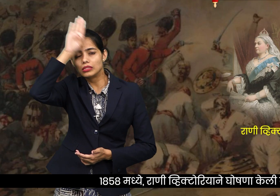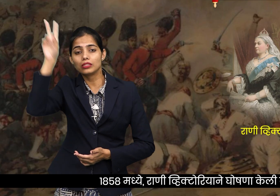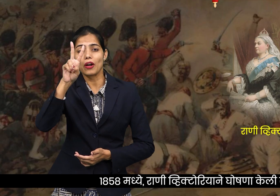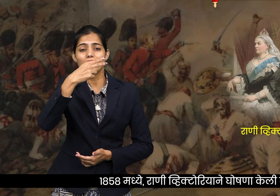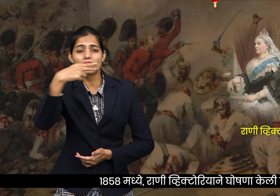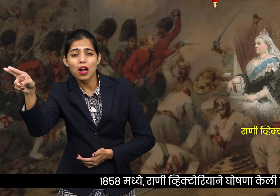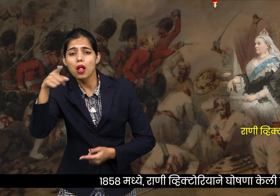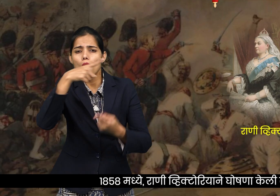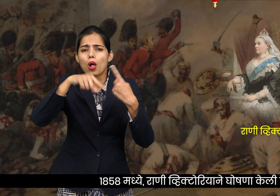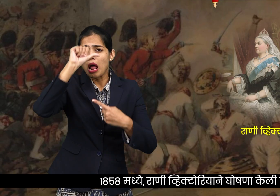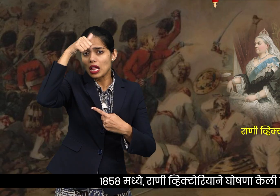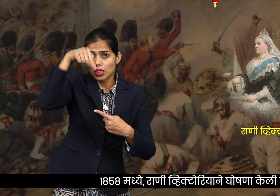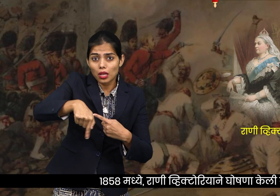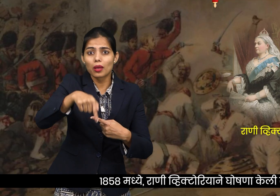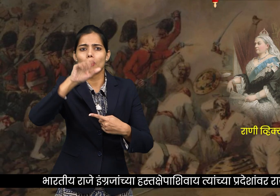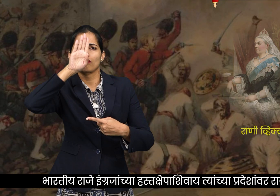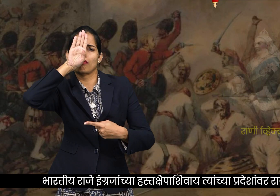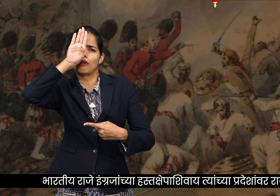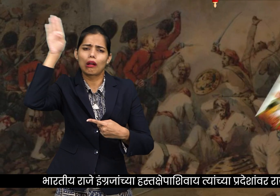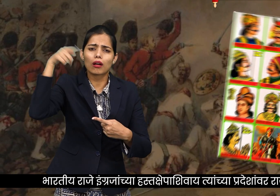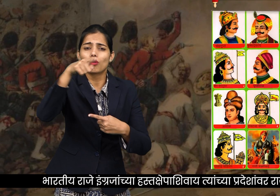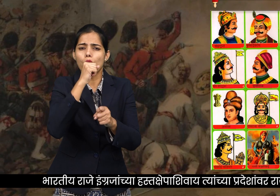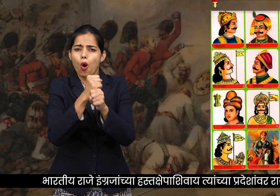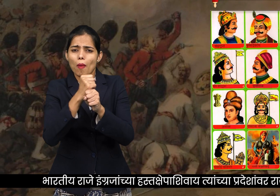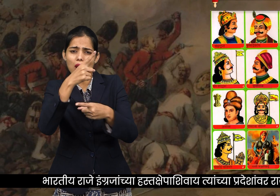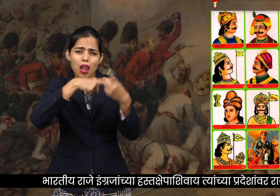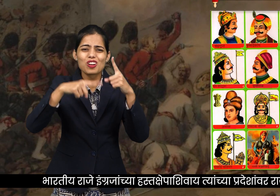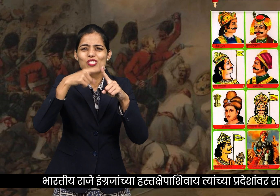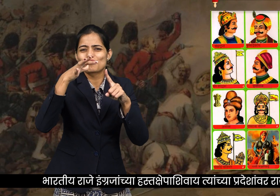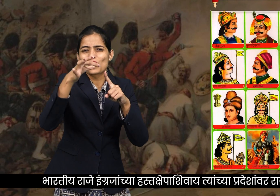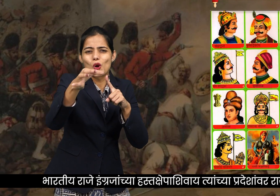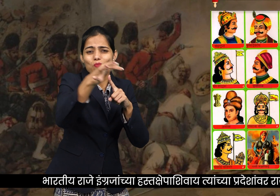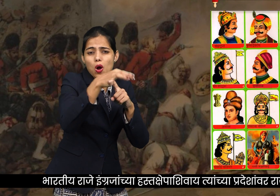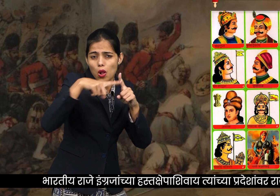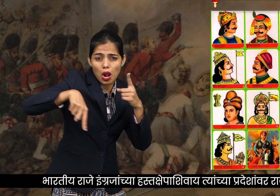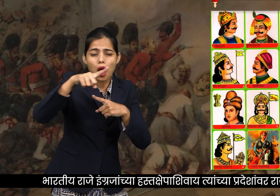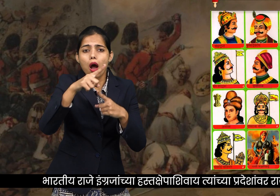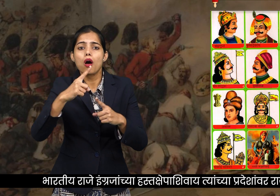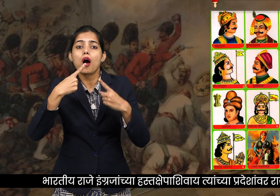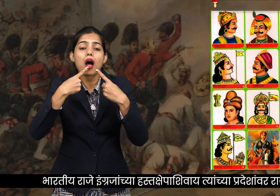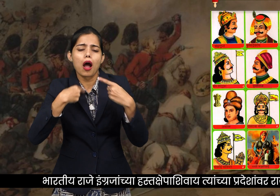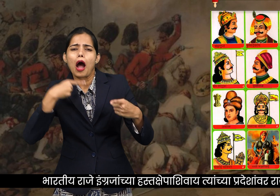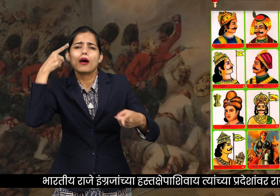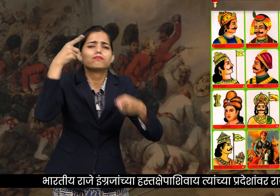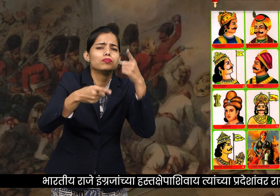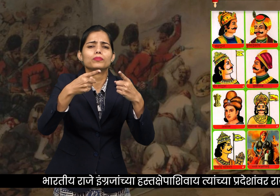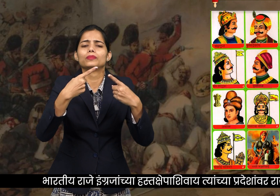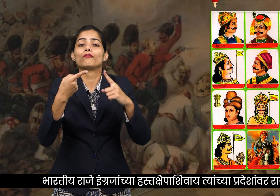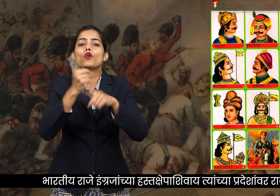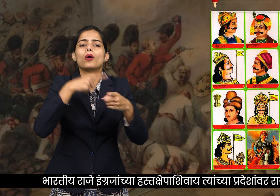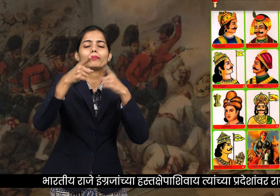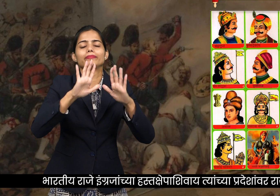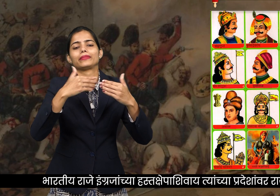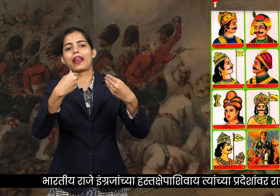राणी व्हिक्टोरिया घोषणा केली की भारतीय राज्ये इंग्रजांच्या हस्तक्षेपाशिवाय त्यांच्या